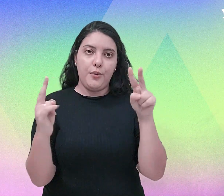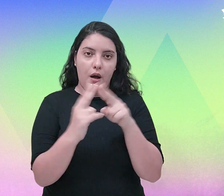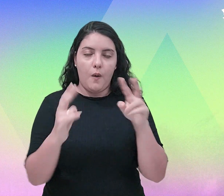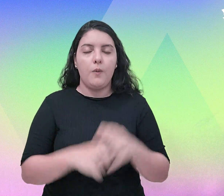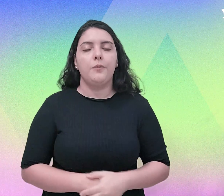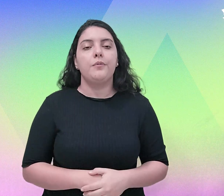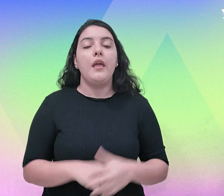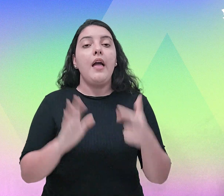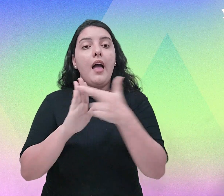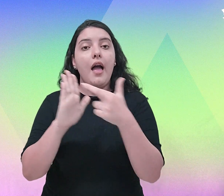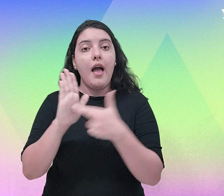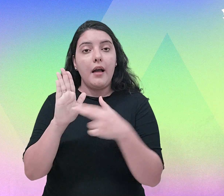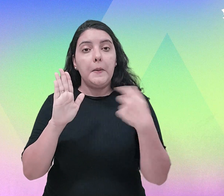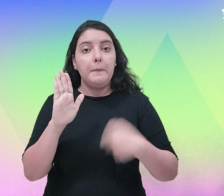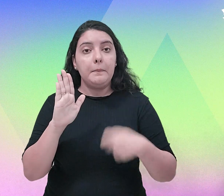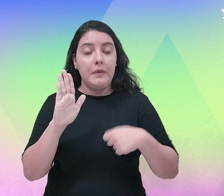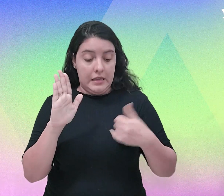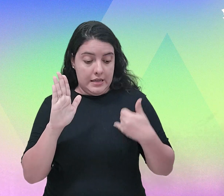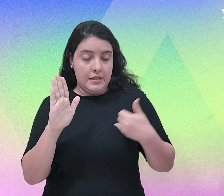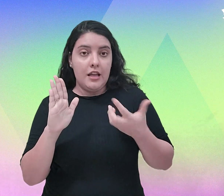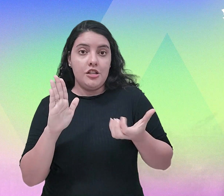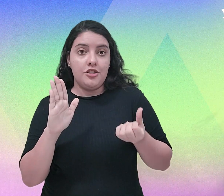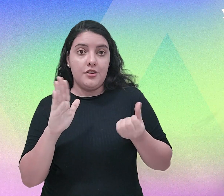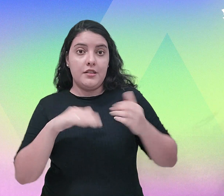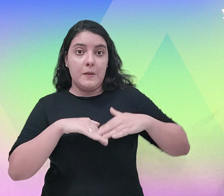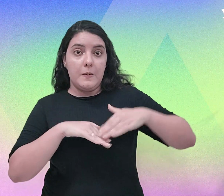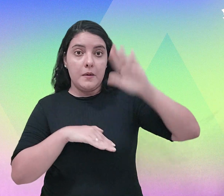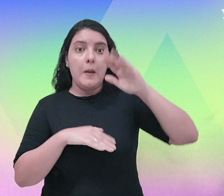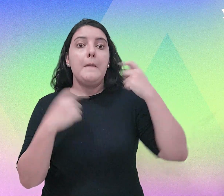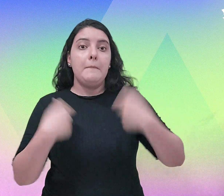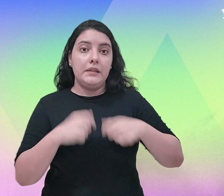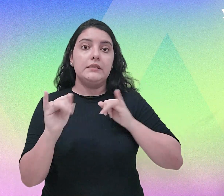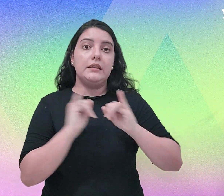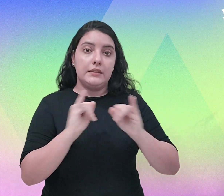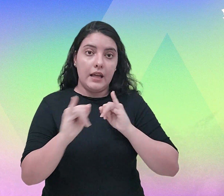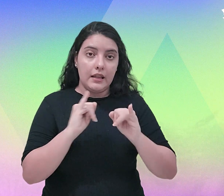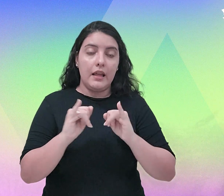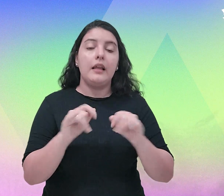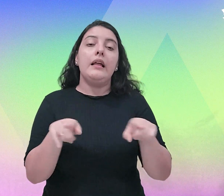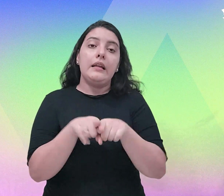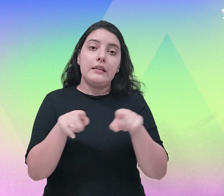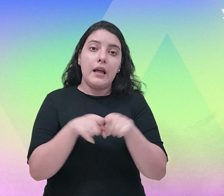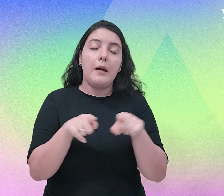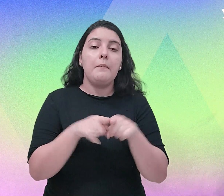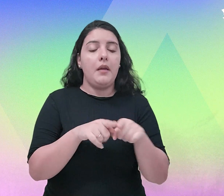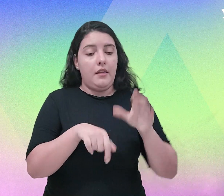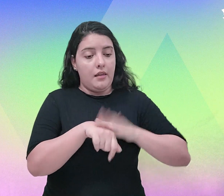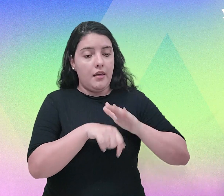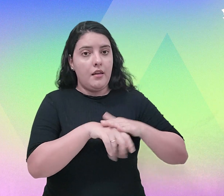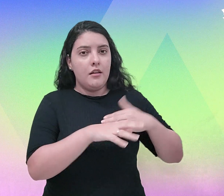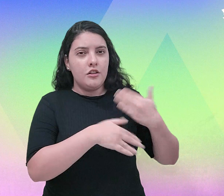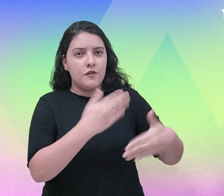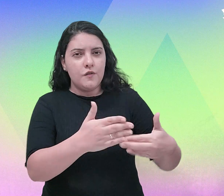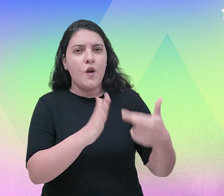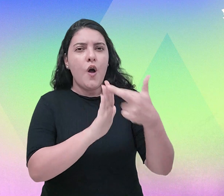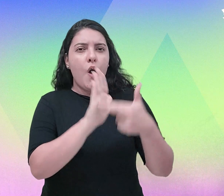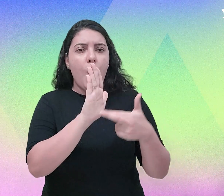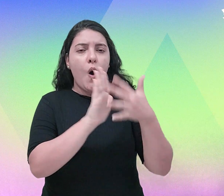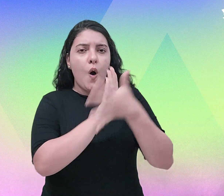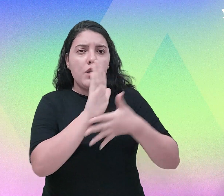pré-requisito a partir de 16 anos com acesso à internet e que esteja desenvolvendo um roteiro de documentário